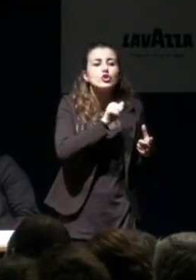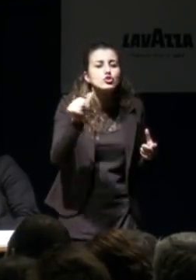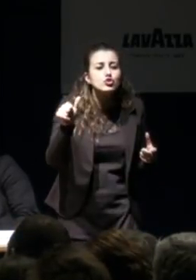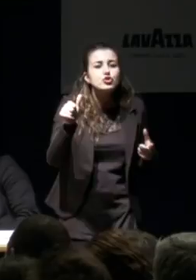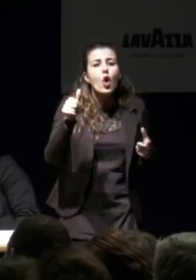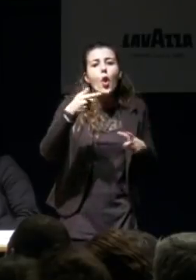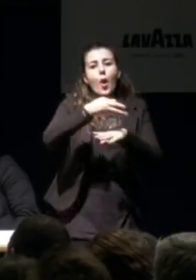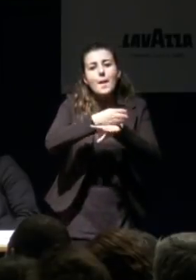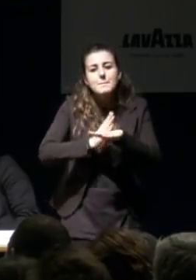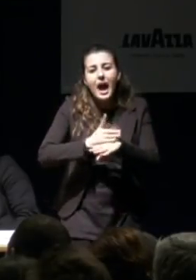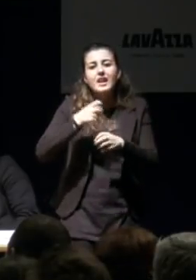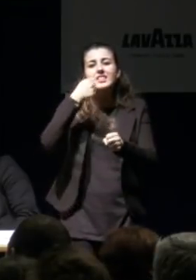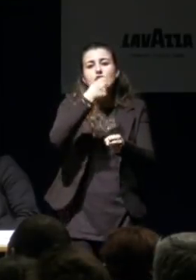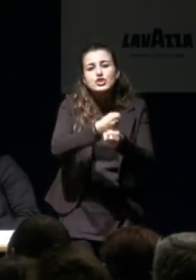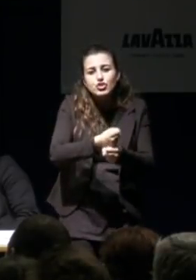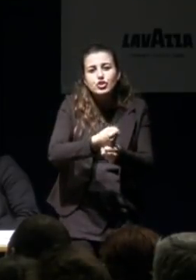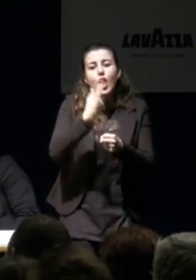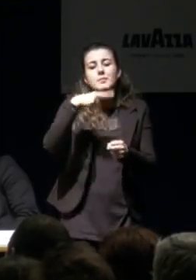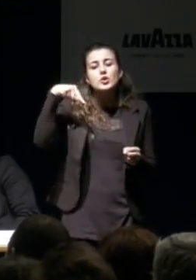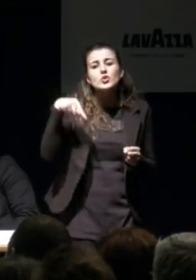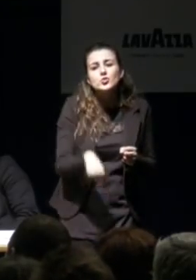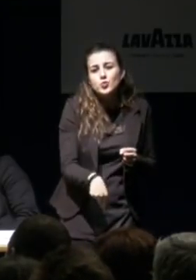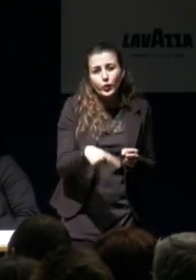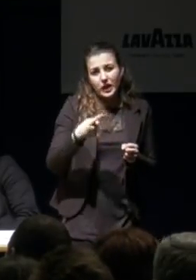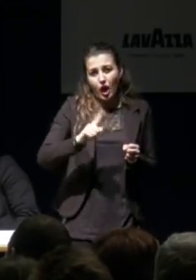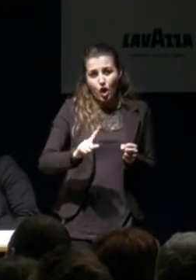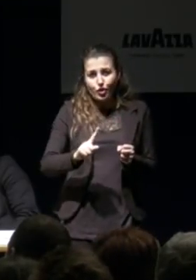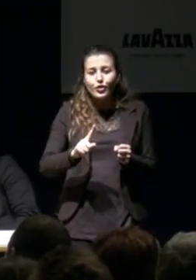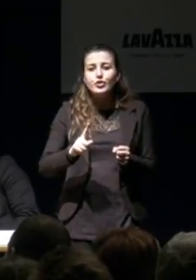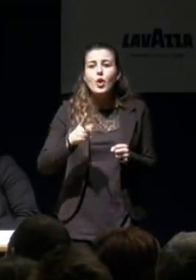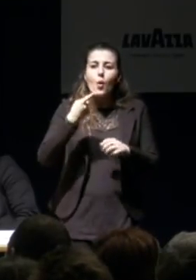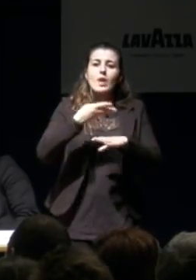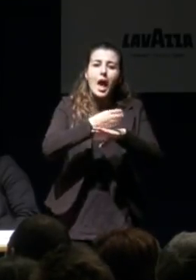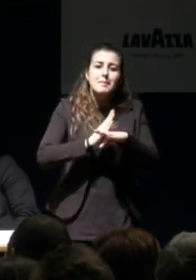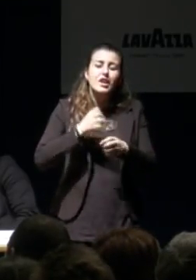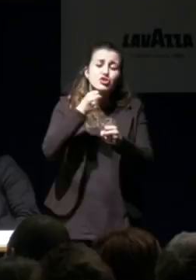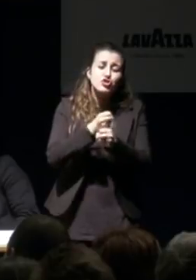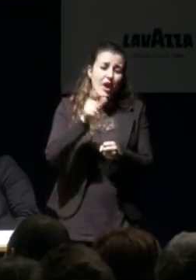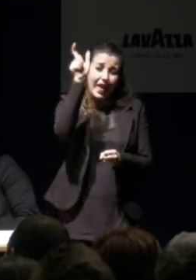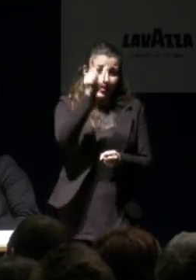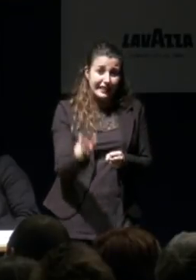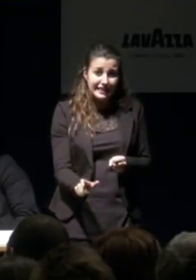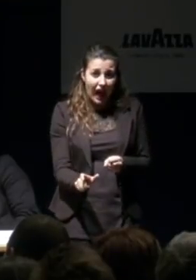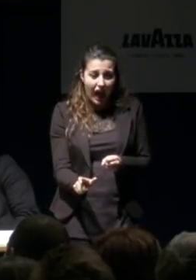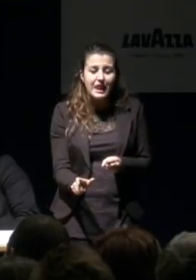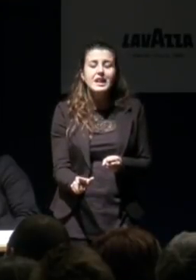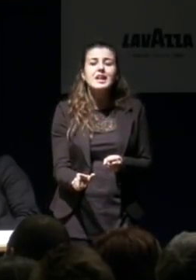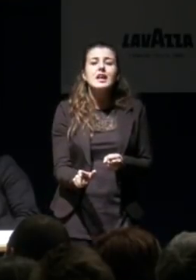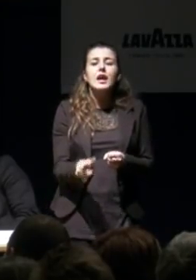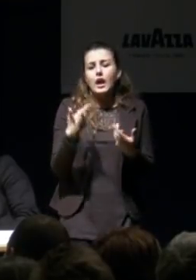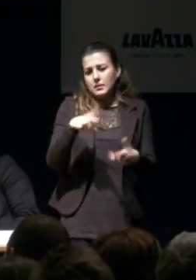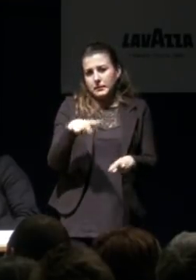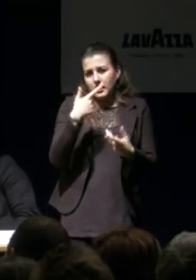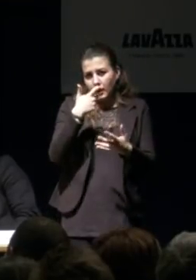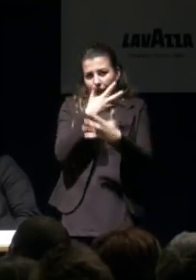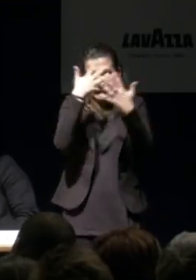pezzi e storie sul sud sono un pezzo di storia d'italia questo è del tutto evidente